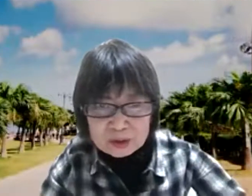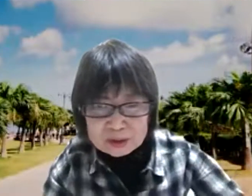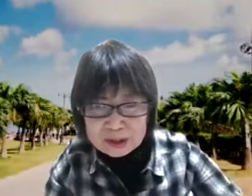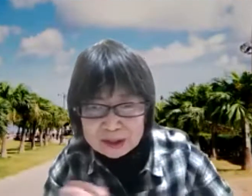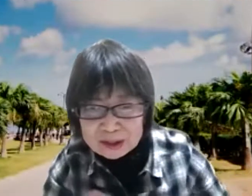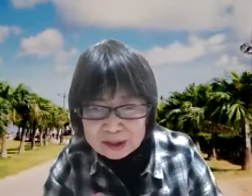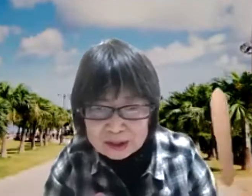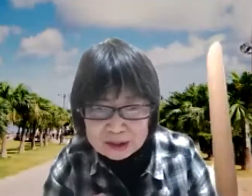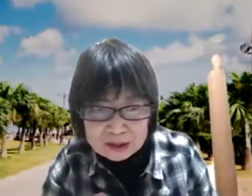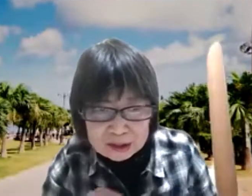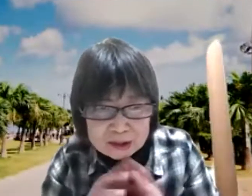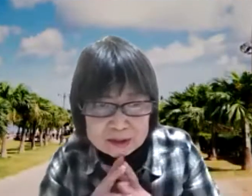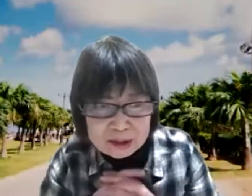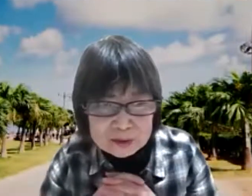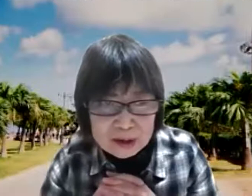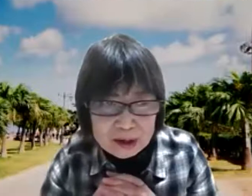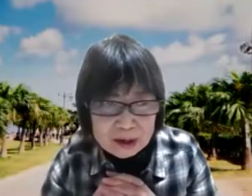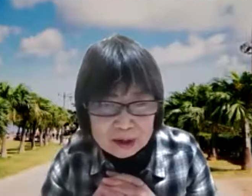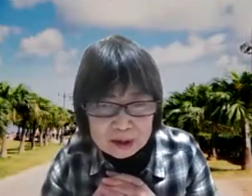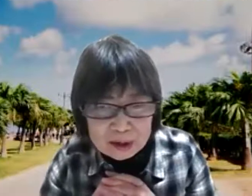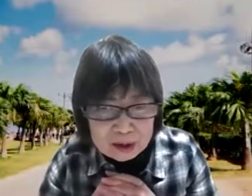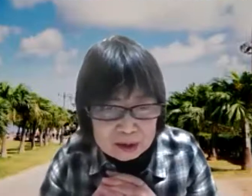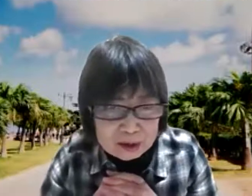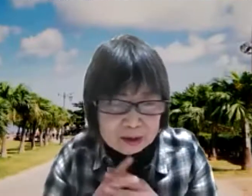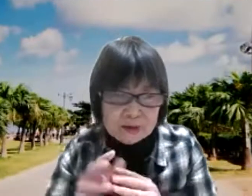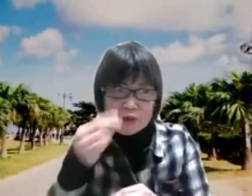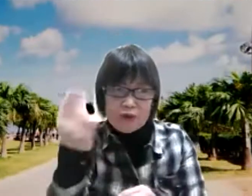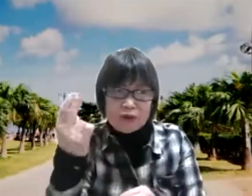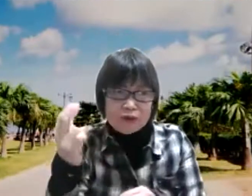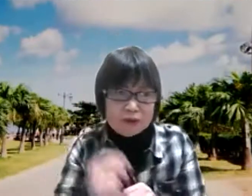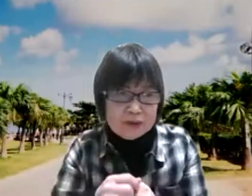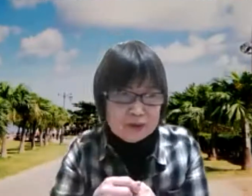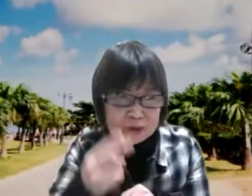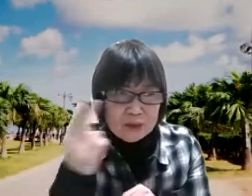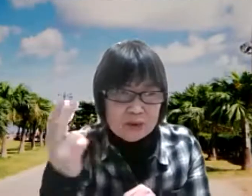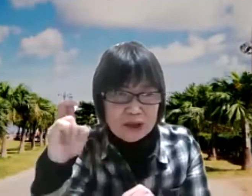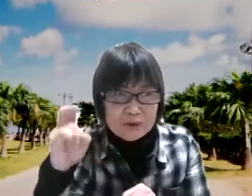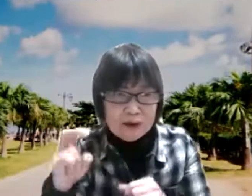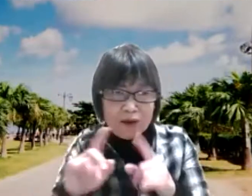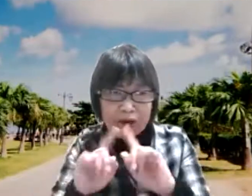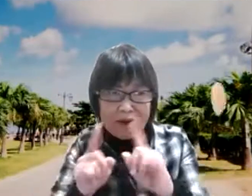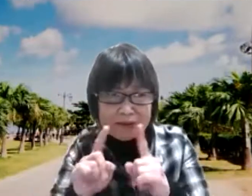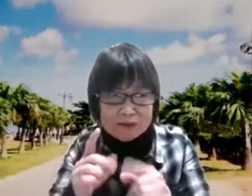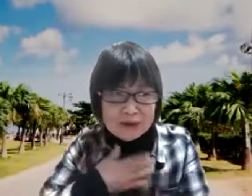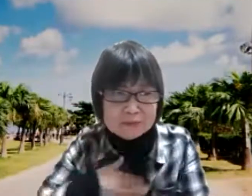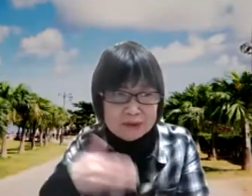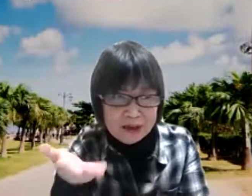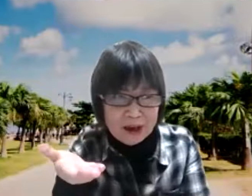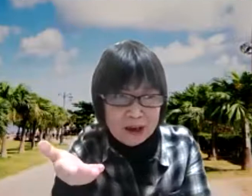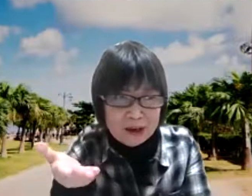次。次は、トロロ。 あ、トロロさん、今日、キテさんっていう名前じゃないんですね。 キ